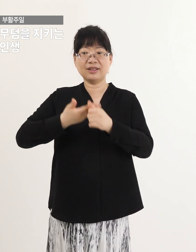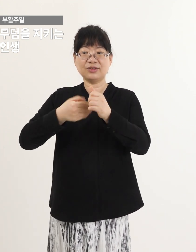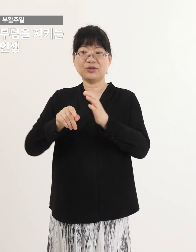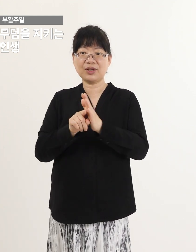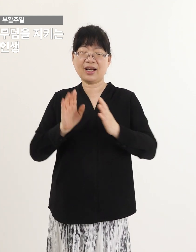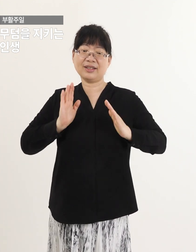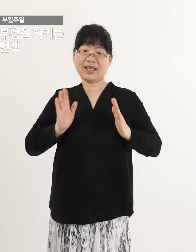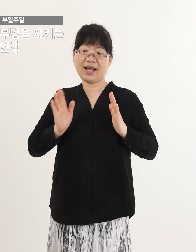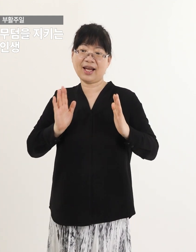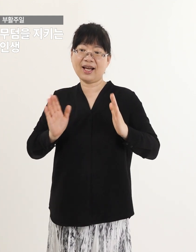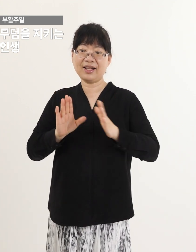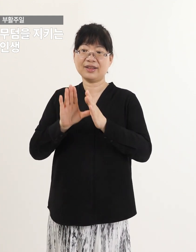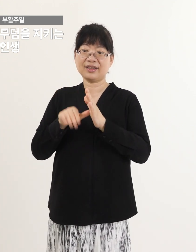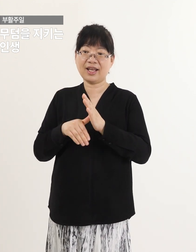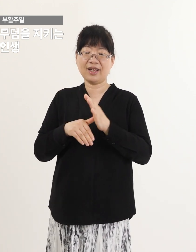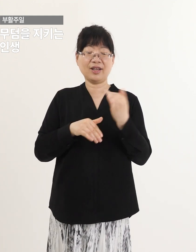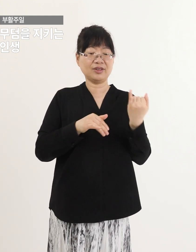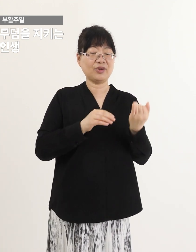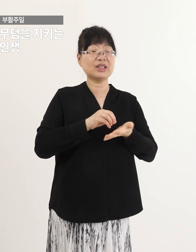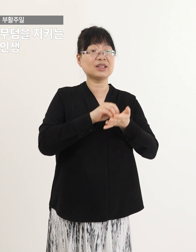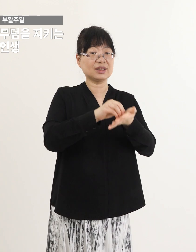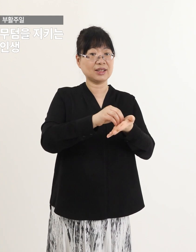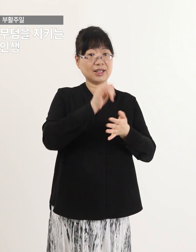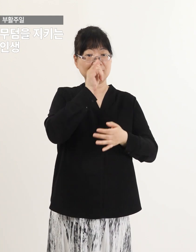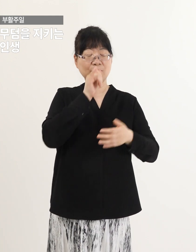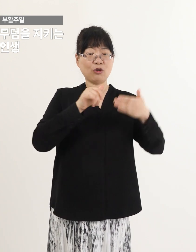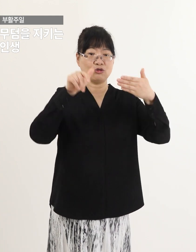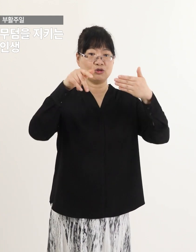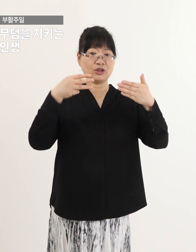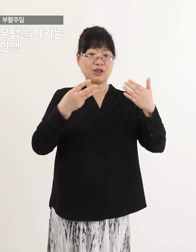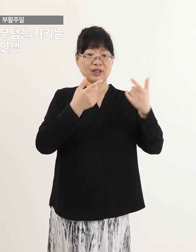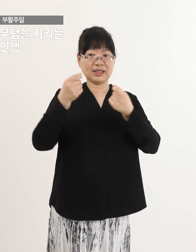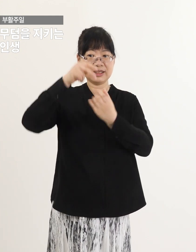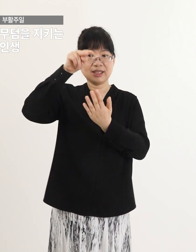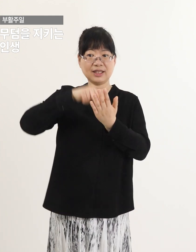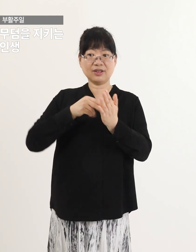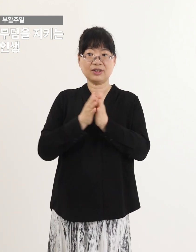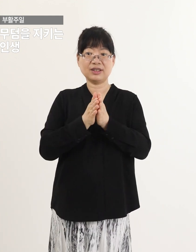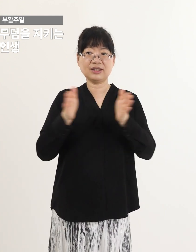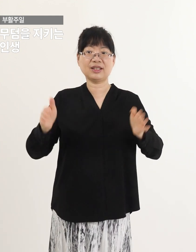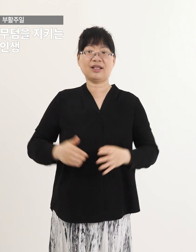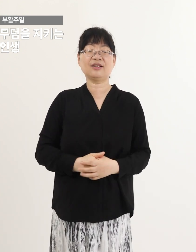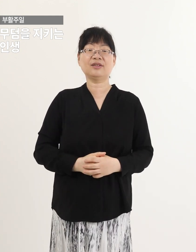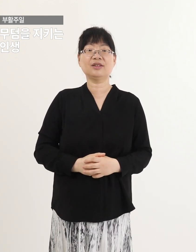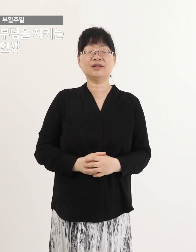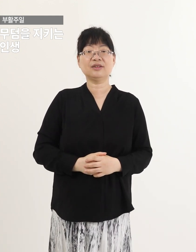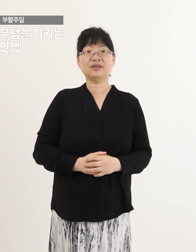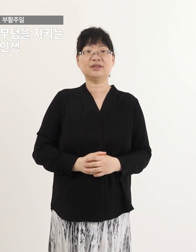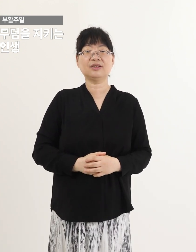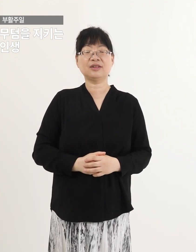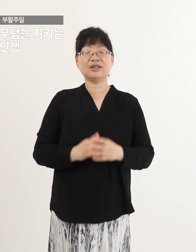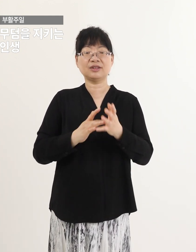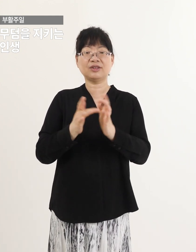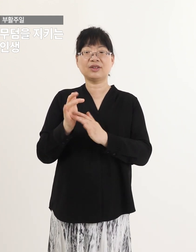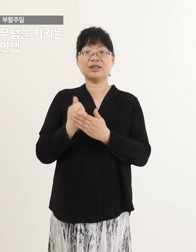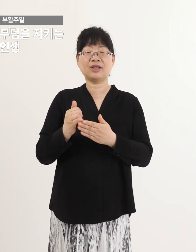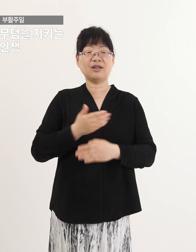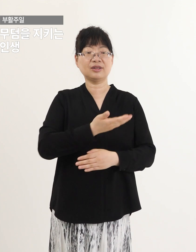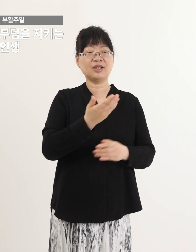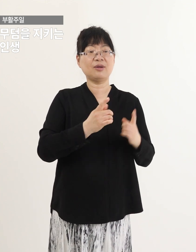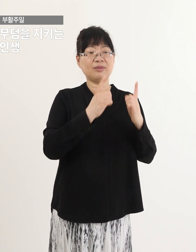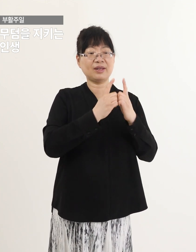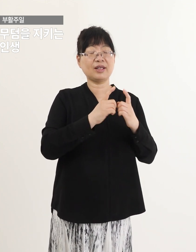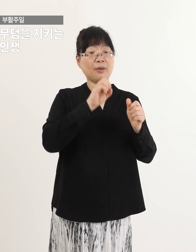다름질할새 여인들이 등장을 하죠. 9절 한번 같이 읽어볼까요? 시작. 예수께서 그들을